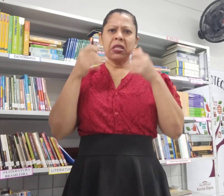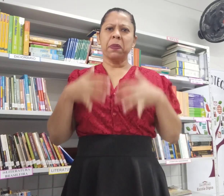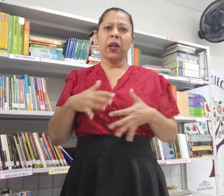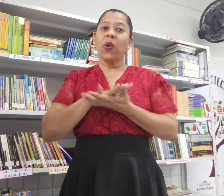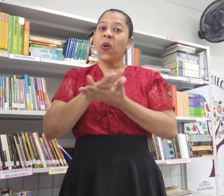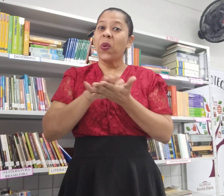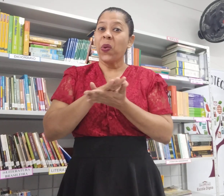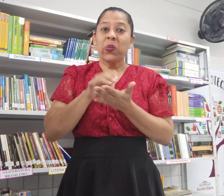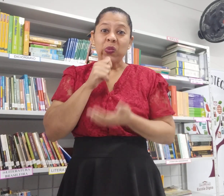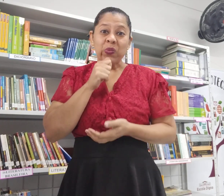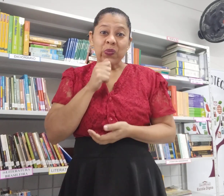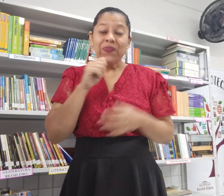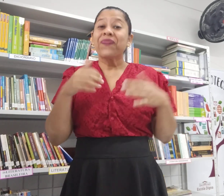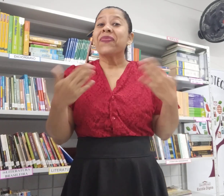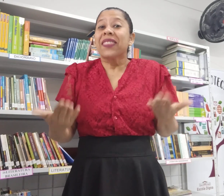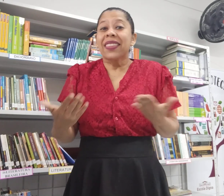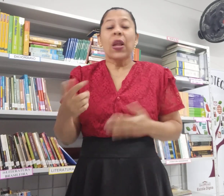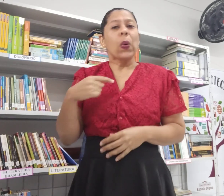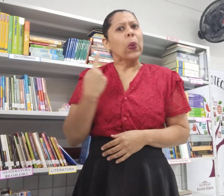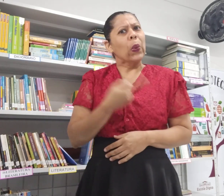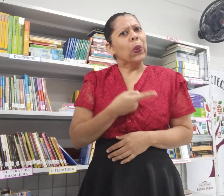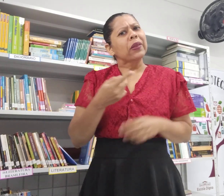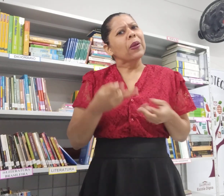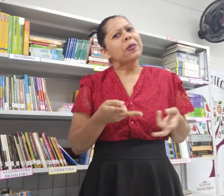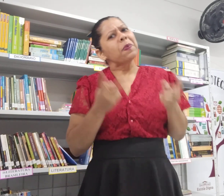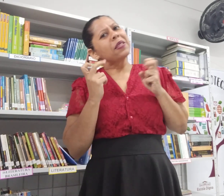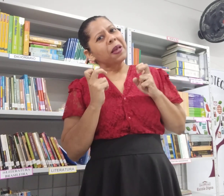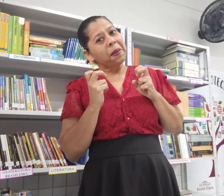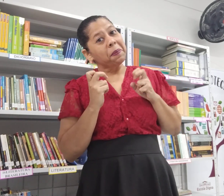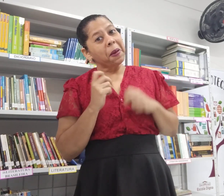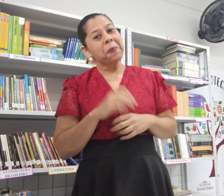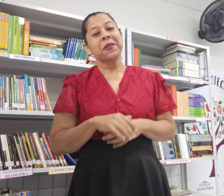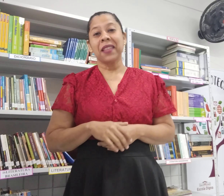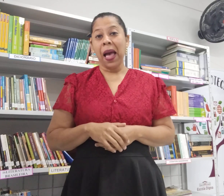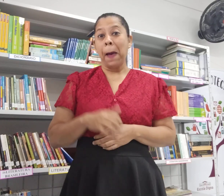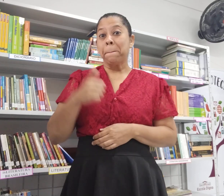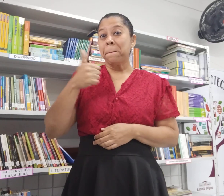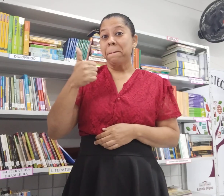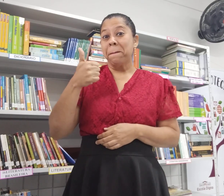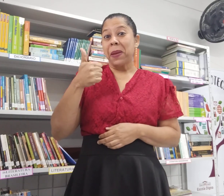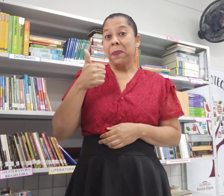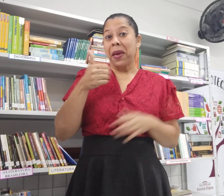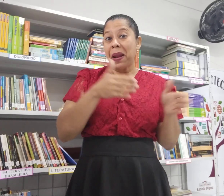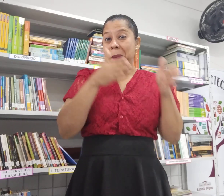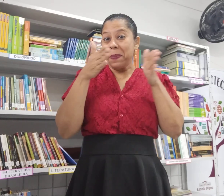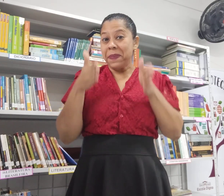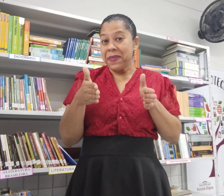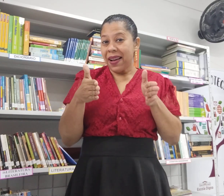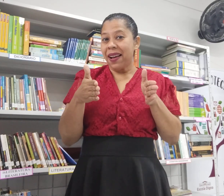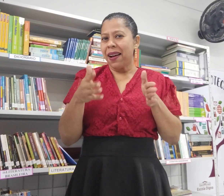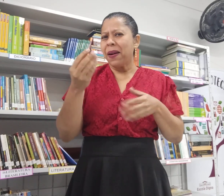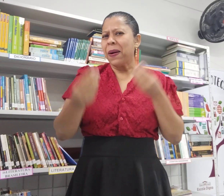Então, turma, o que nós vimos aqui foi a primeira parte sobre como os surdos eram